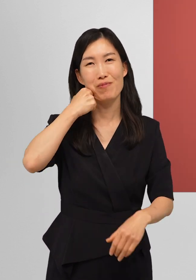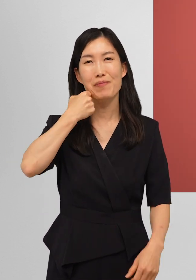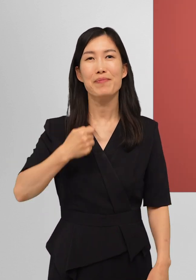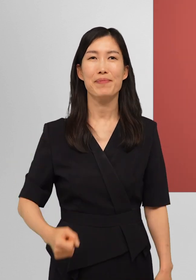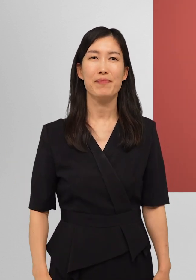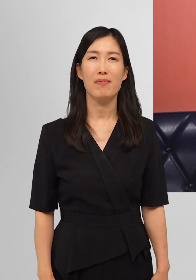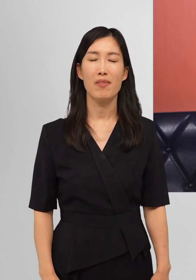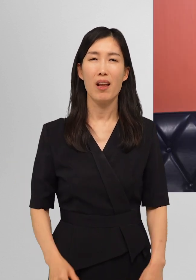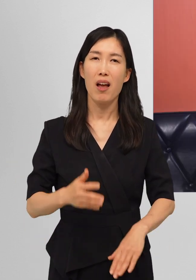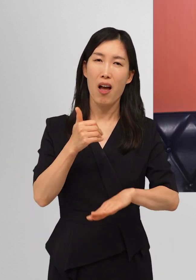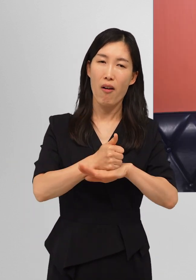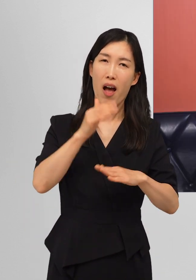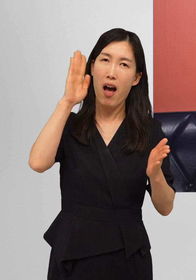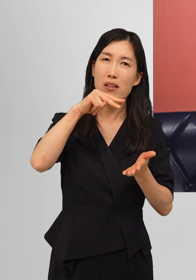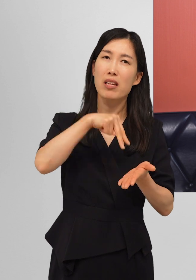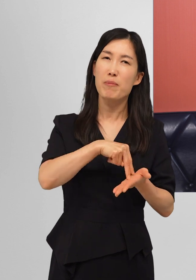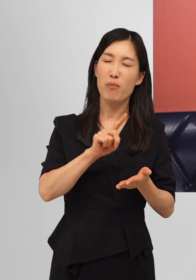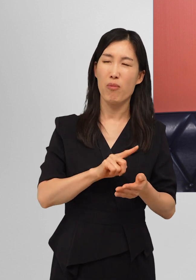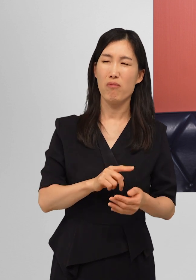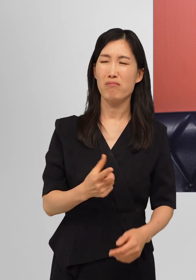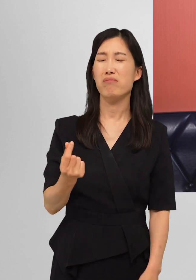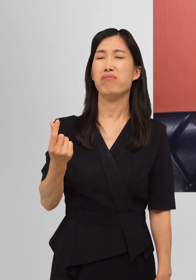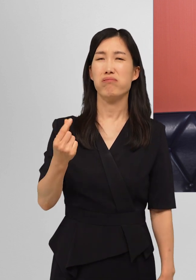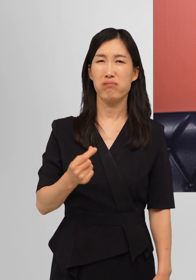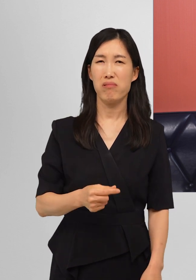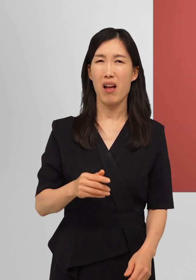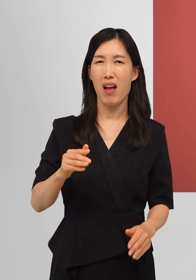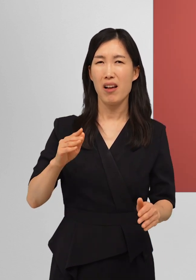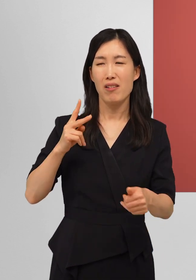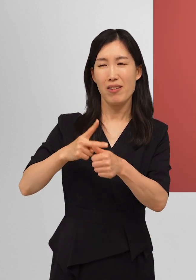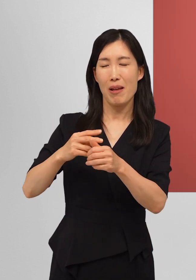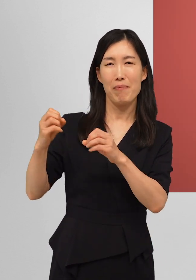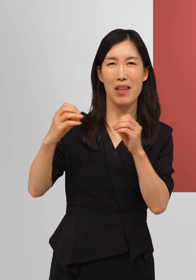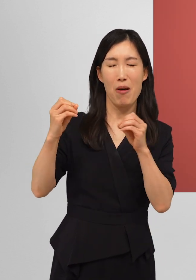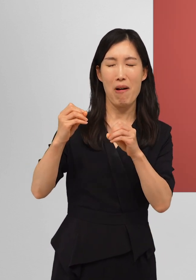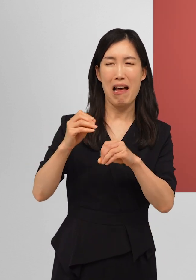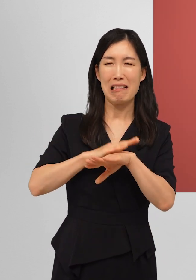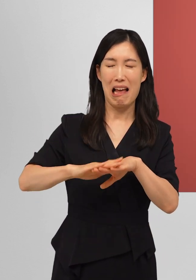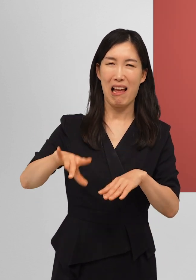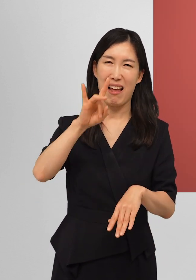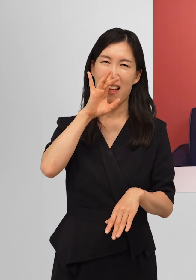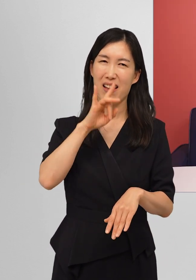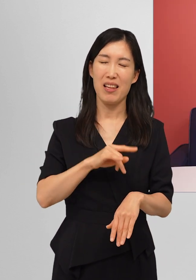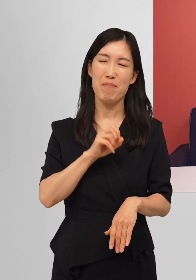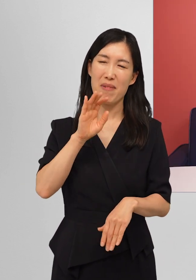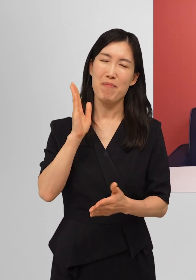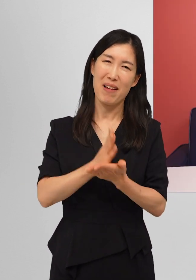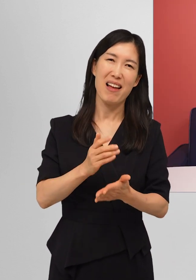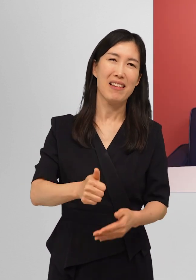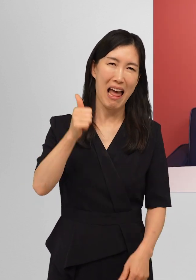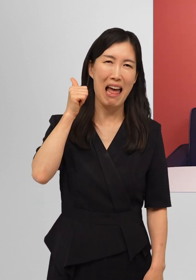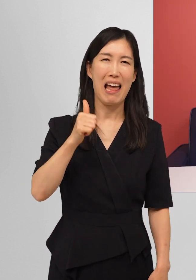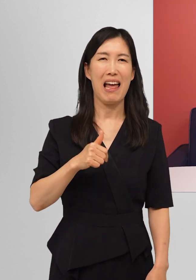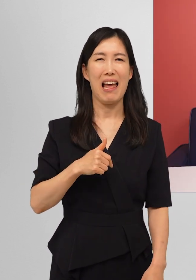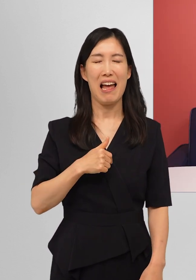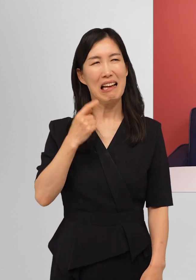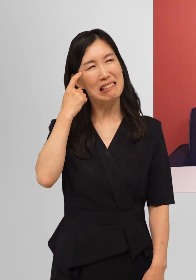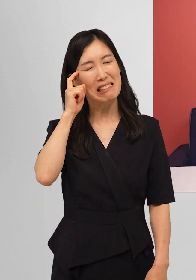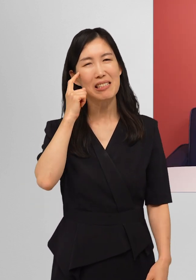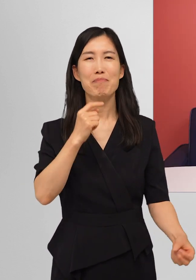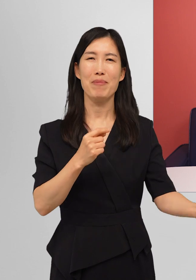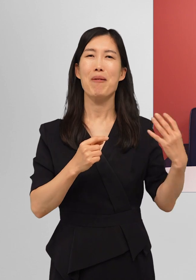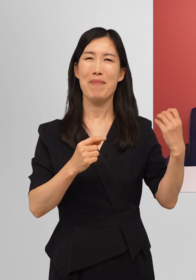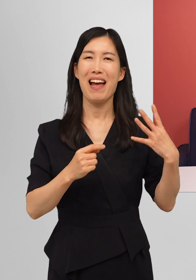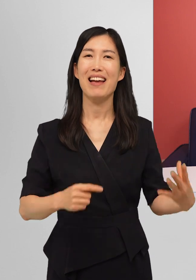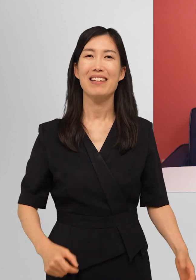거고요. 결국엔 이런 경험들이 쌓여서 이제 학생들이 선생님과 소통 안 된다, 내 고민을 잘 전달할 수 없다, 이런